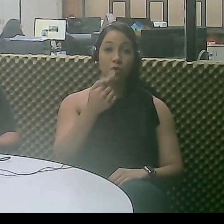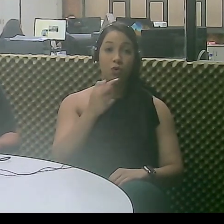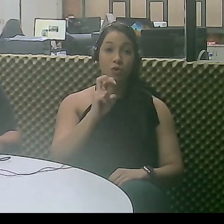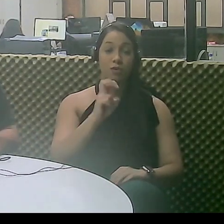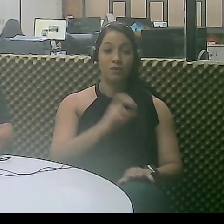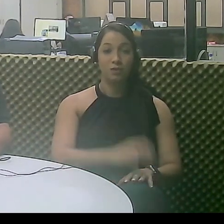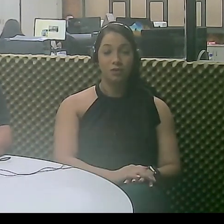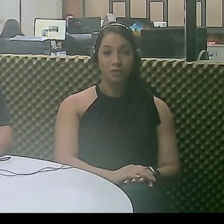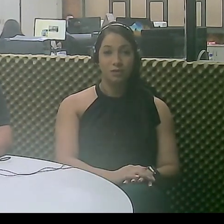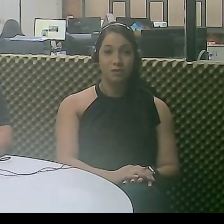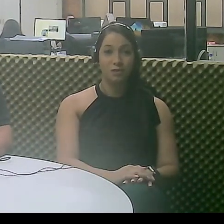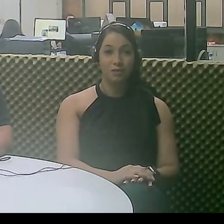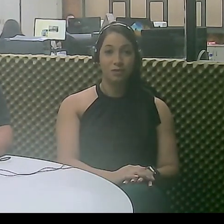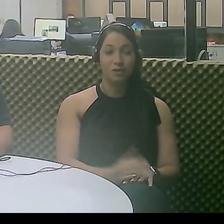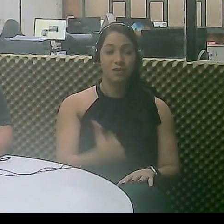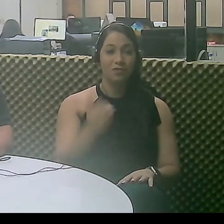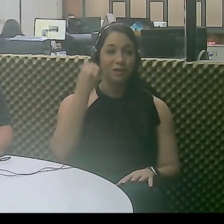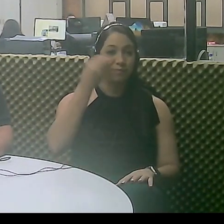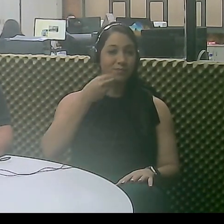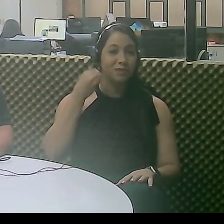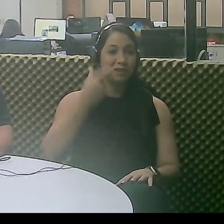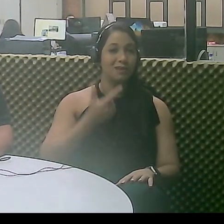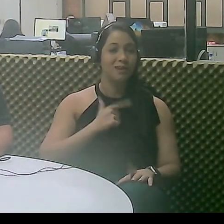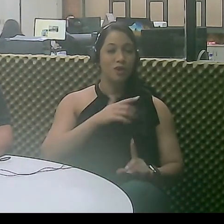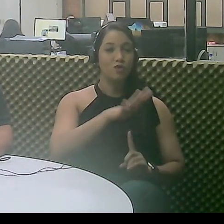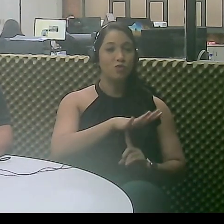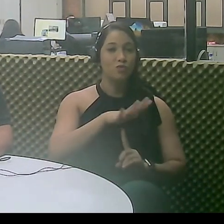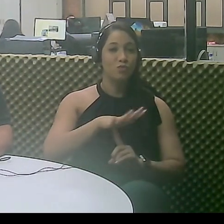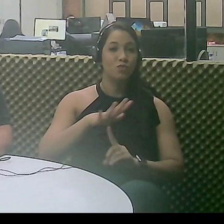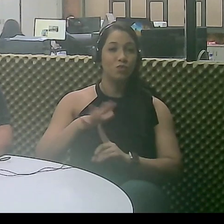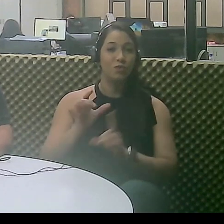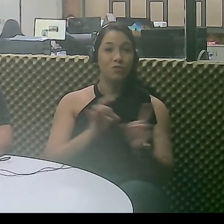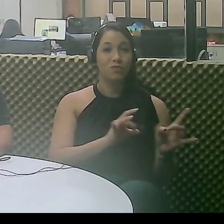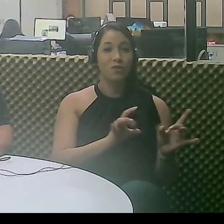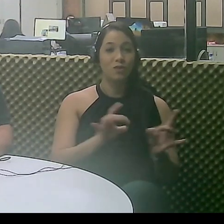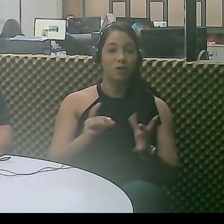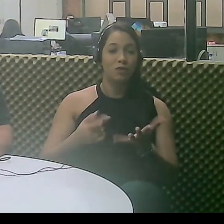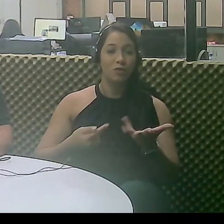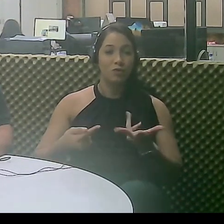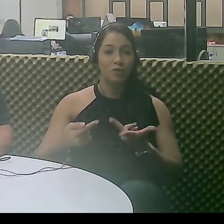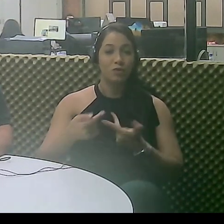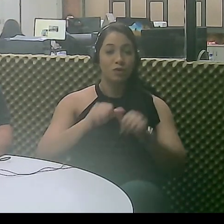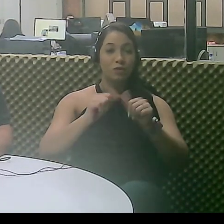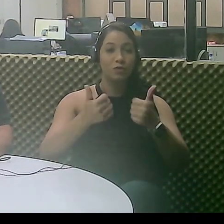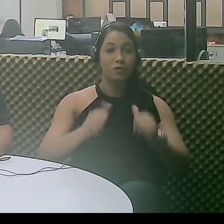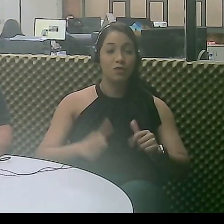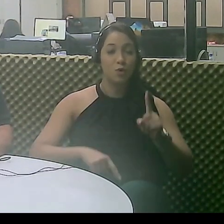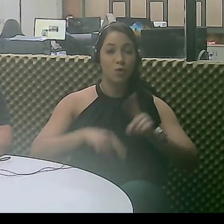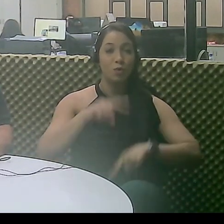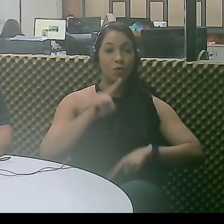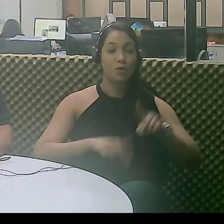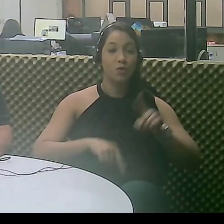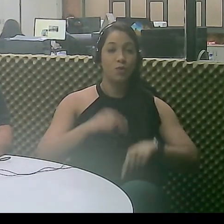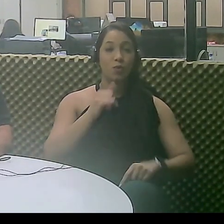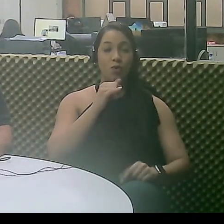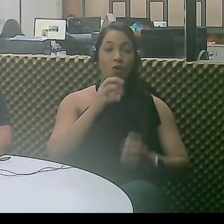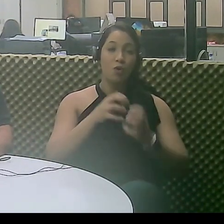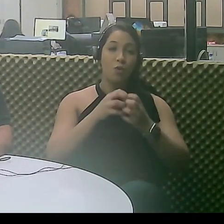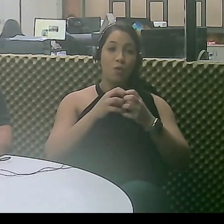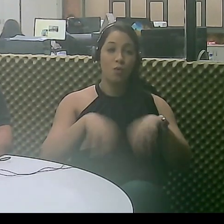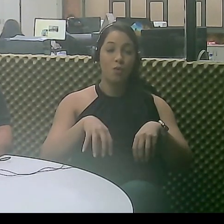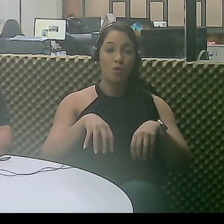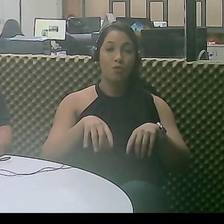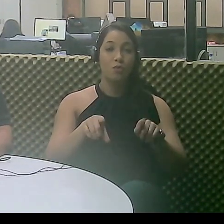175. O Vem Viver contará com barracas para comercialização de diversos artesanatos e produtos, como ovos